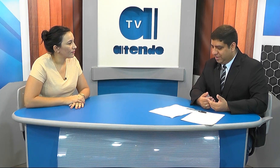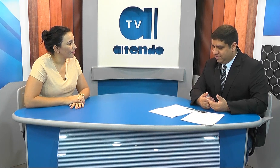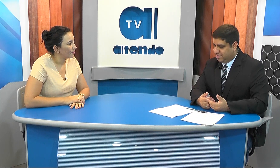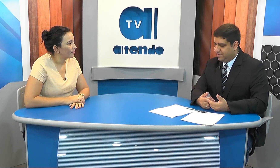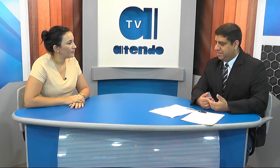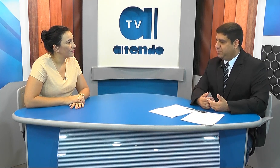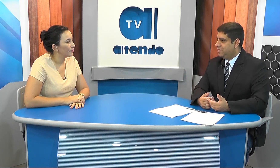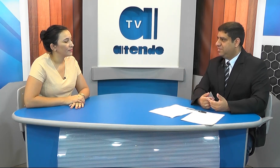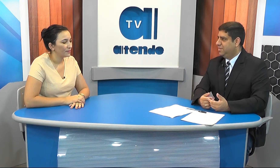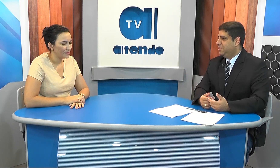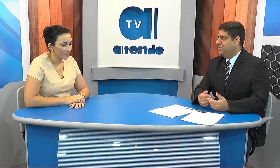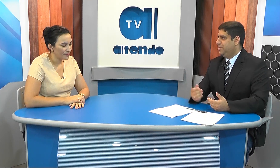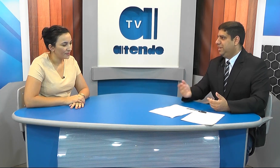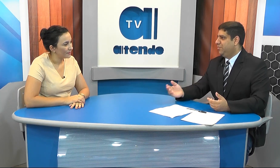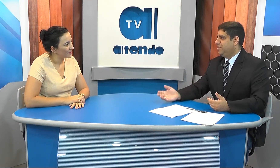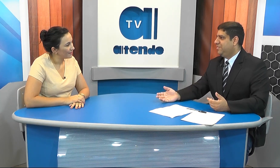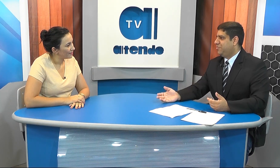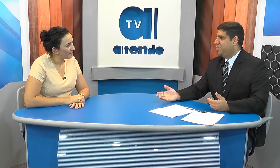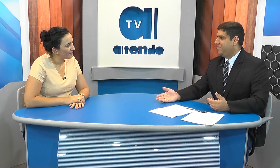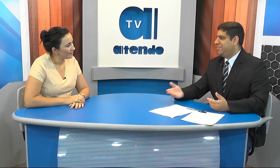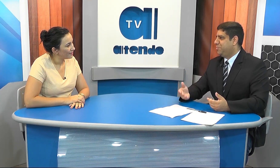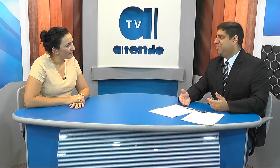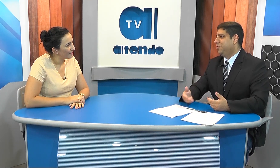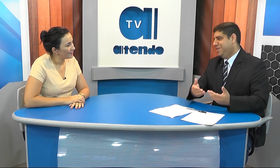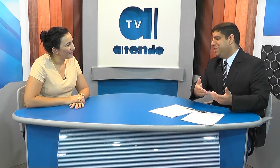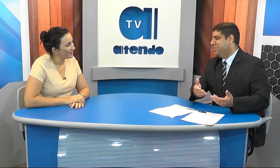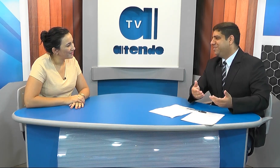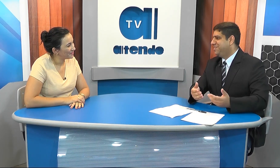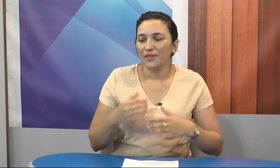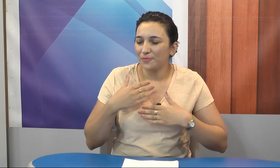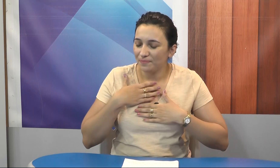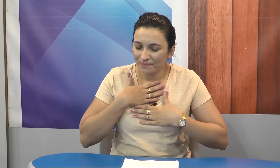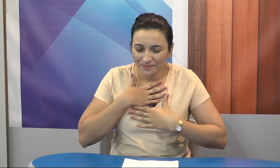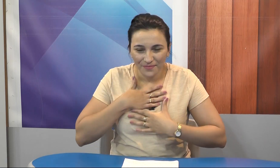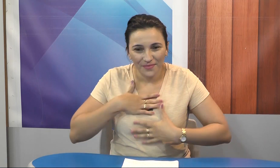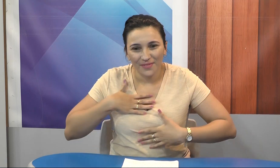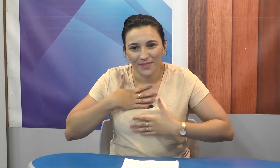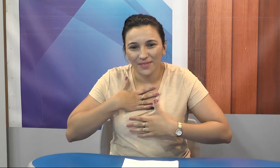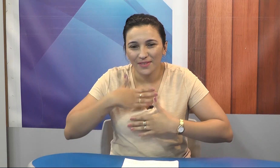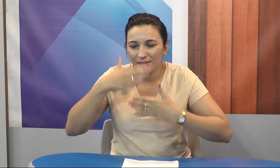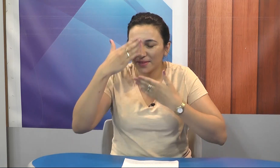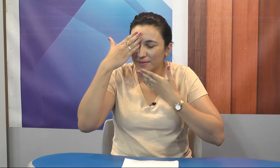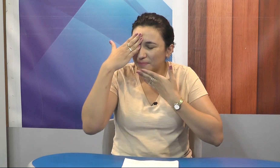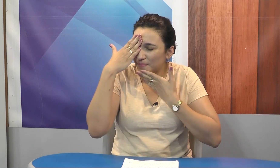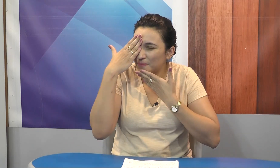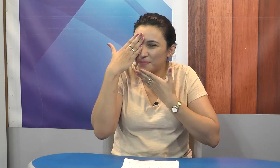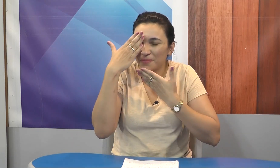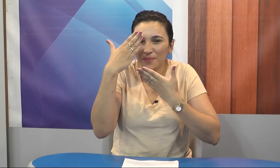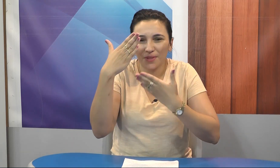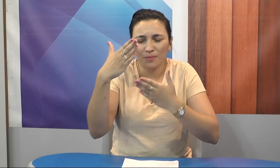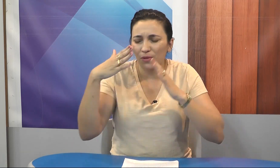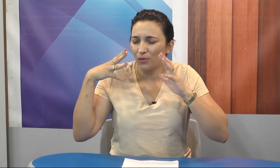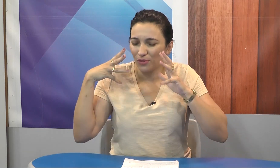importância das Libras. Eu queria que você deixasse uma mensagem para todos em Libras. Eu gostaria de agradecer imensamente a TV Andradas